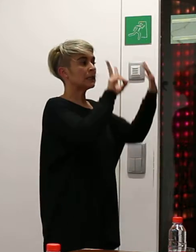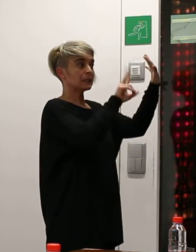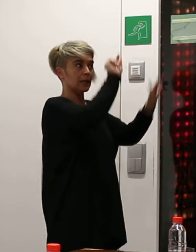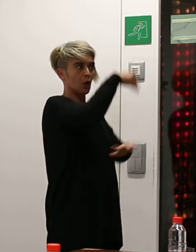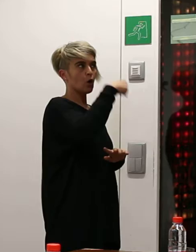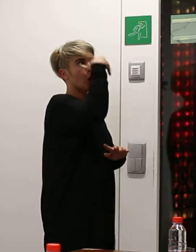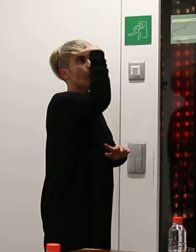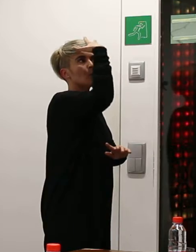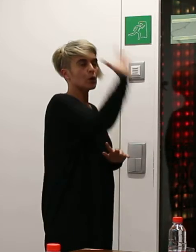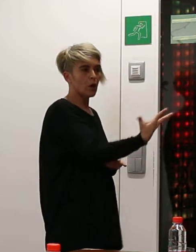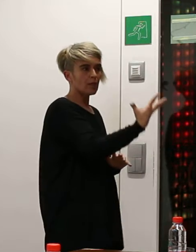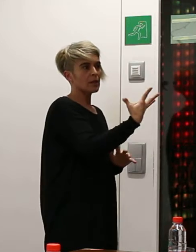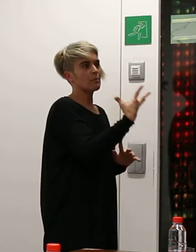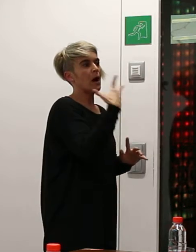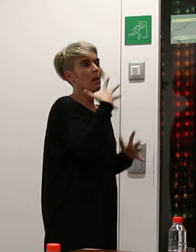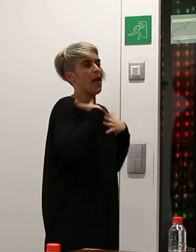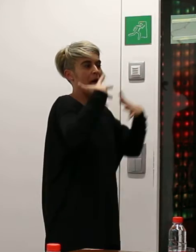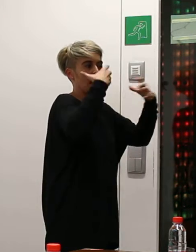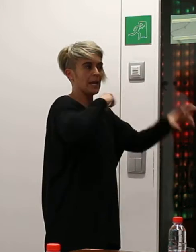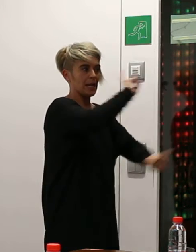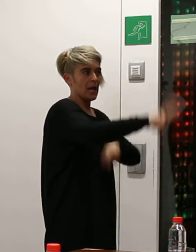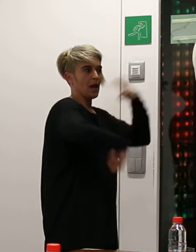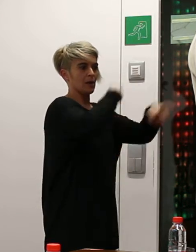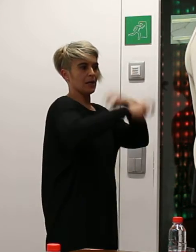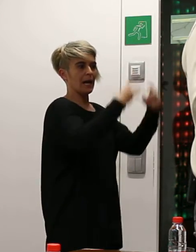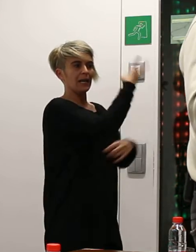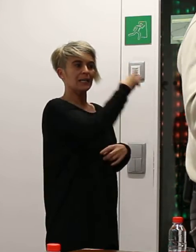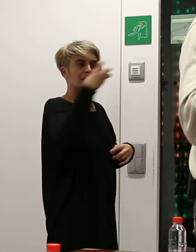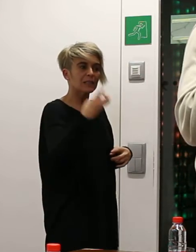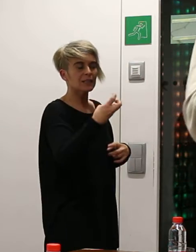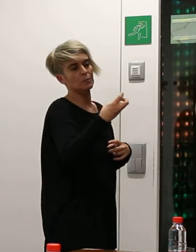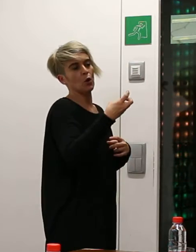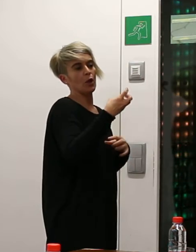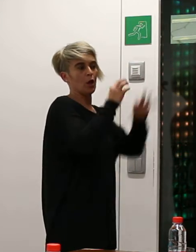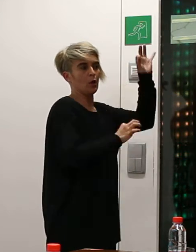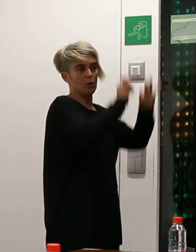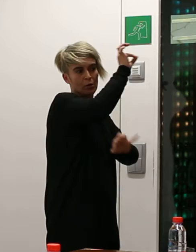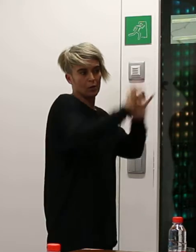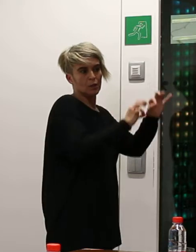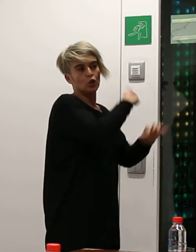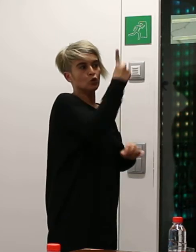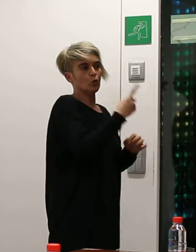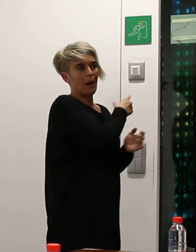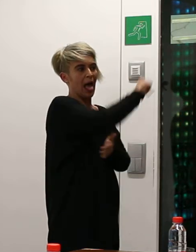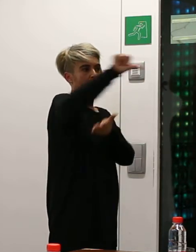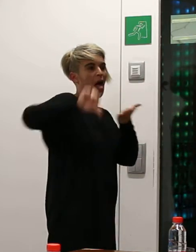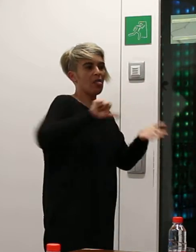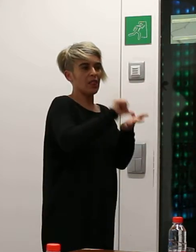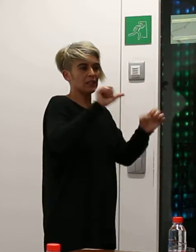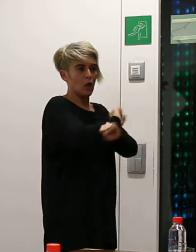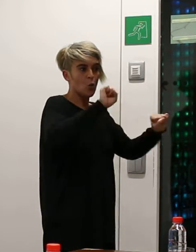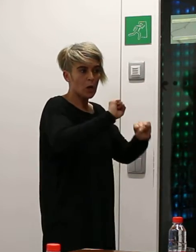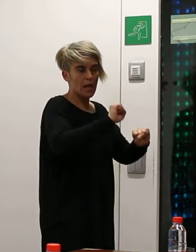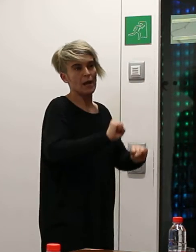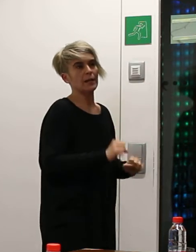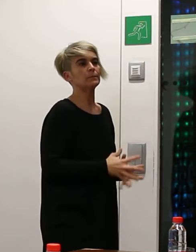es muy razonable para las renovables y el autoconsumo, y el 300% es súper chip y guay para las centrales nucleares. Esa es la vara de medir de